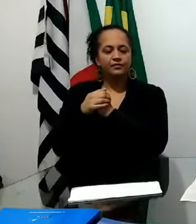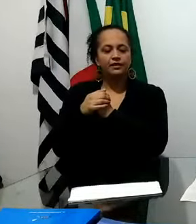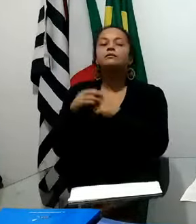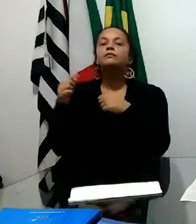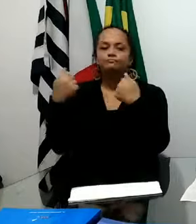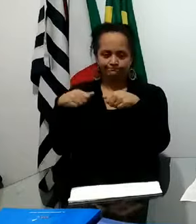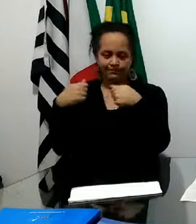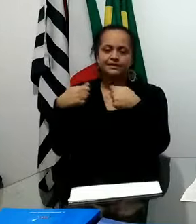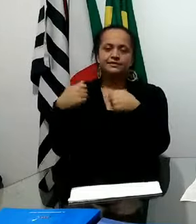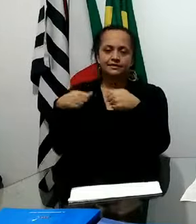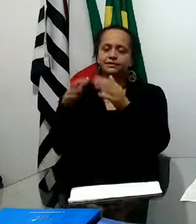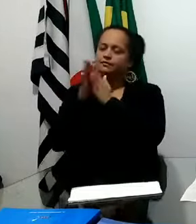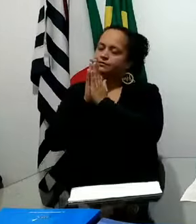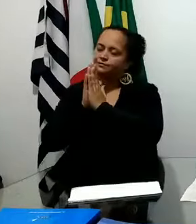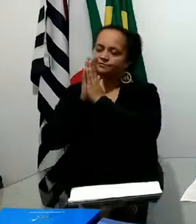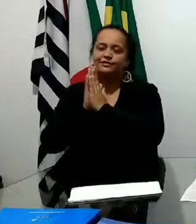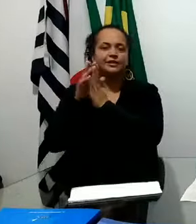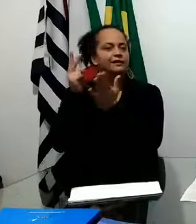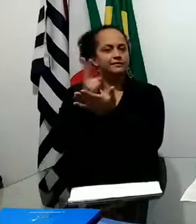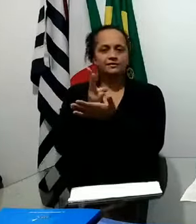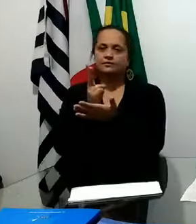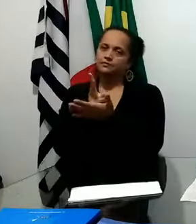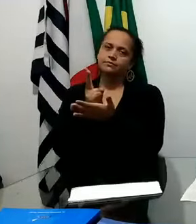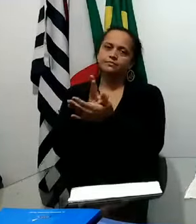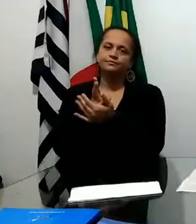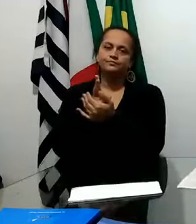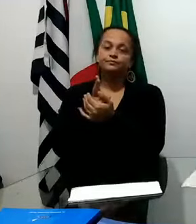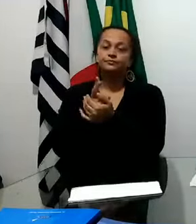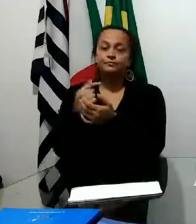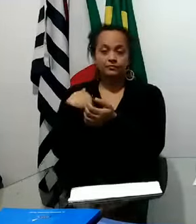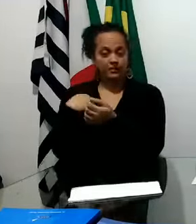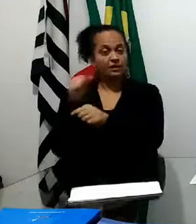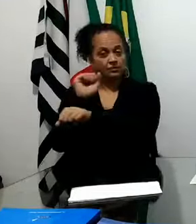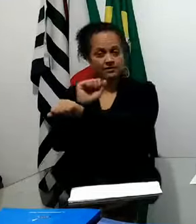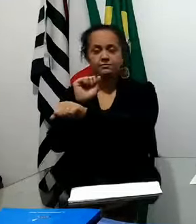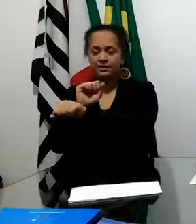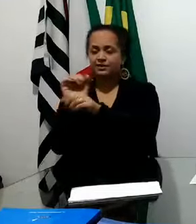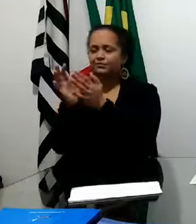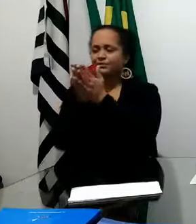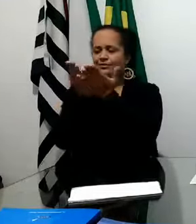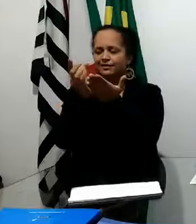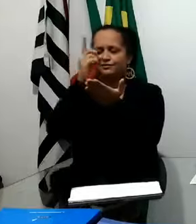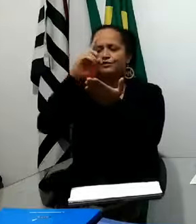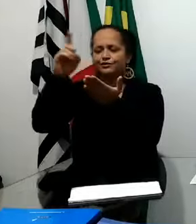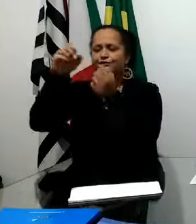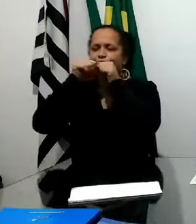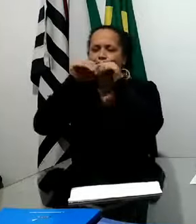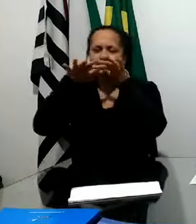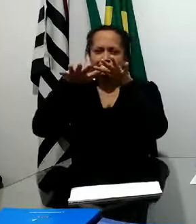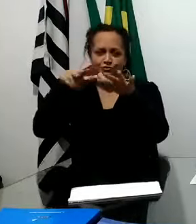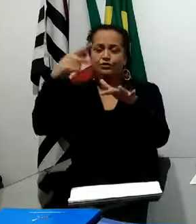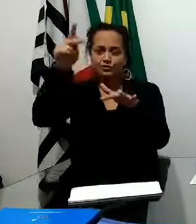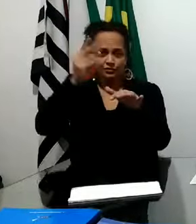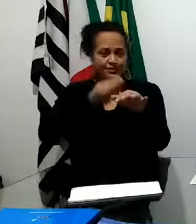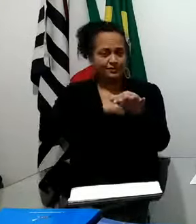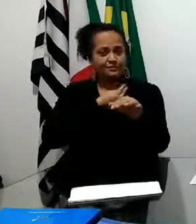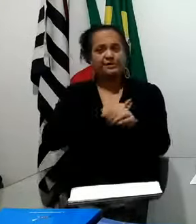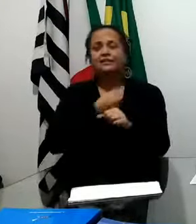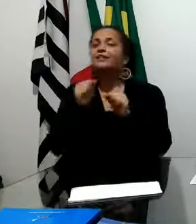vamos orar nesse sentido. Eu espero que essa palavra possa ter te abençoado. Eu espero que você possa